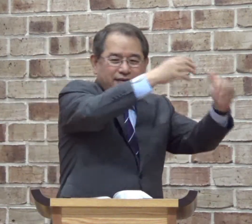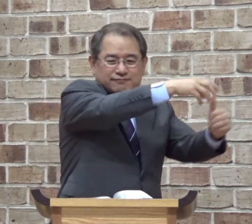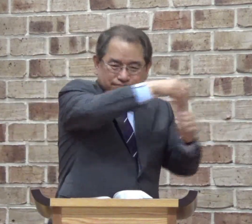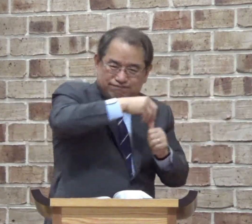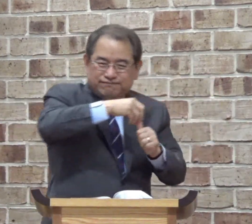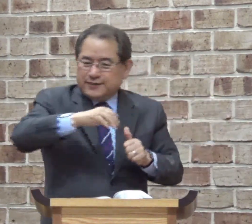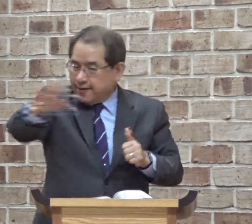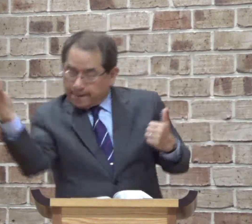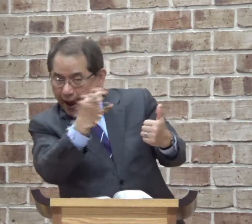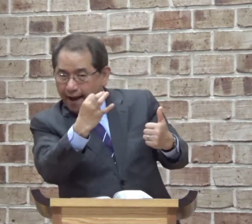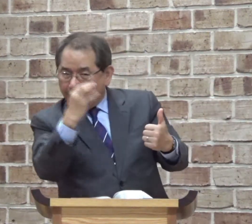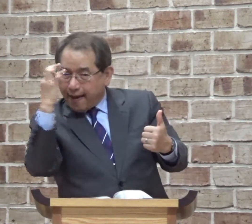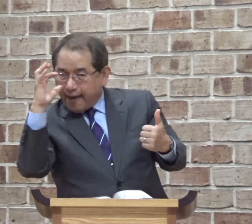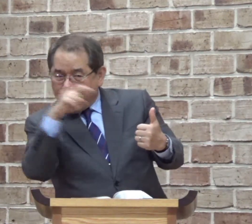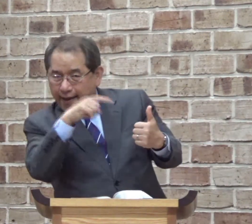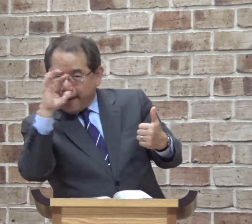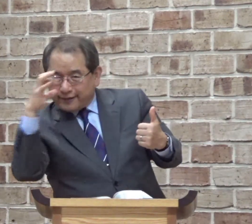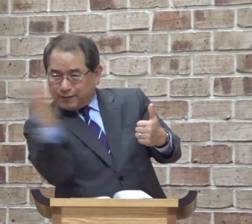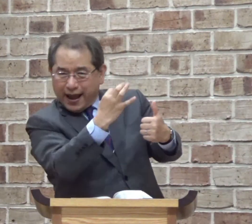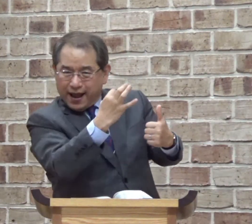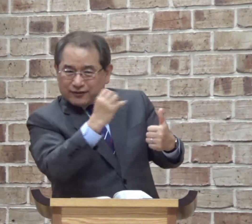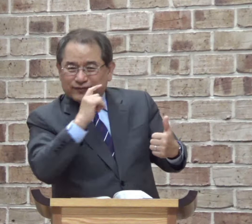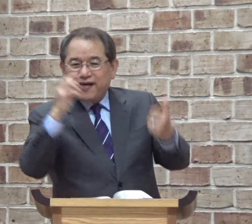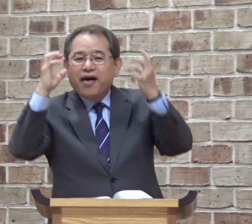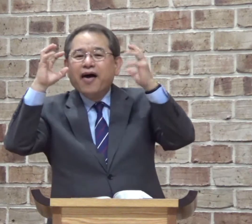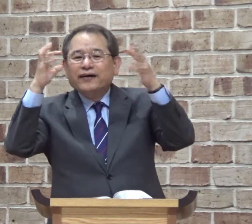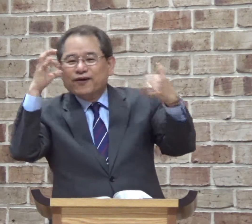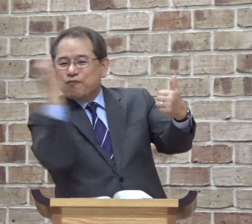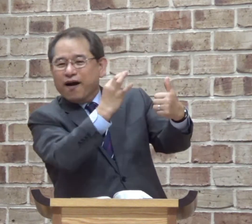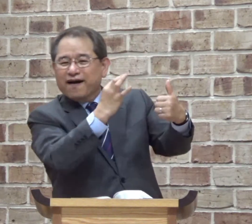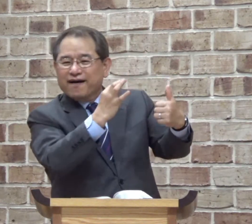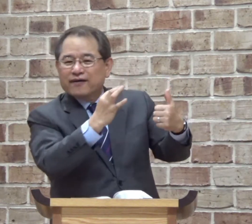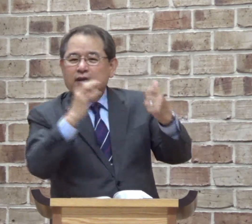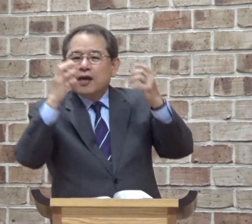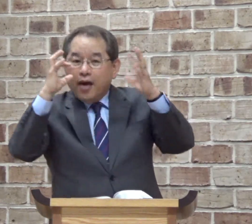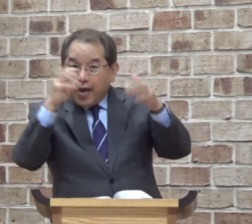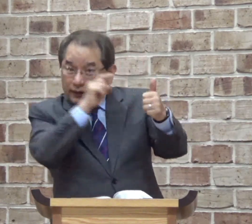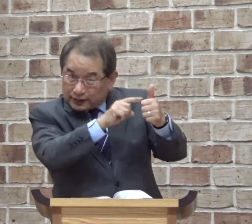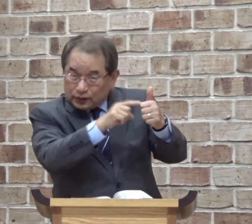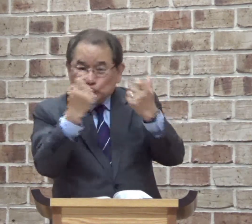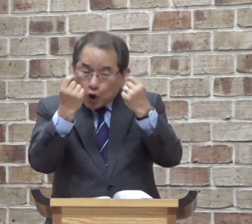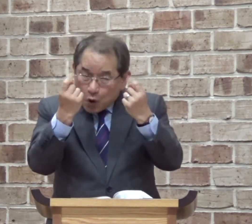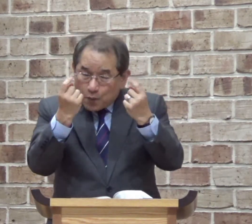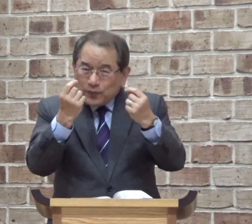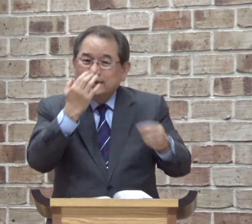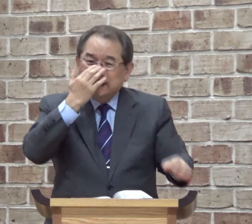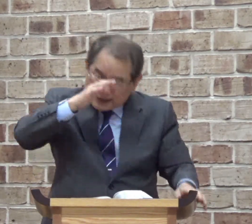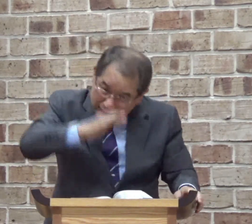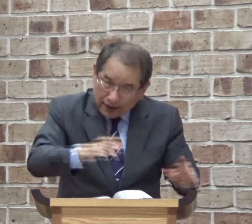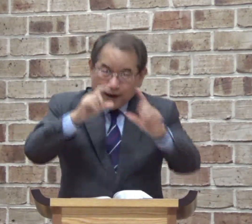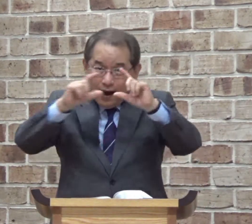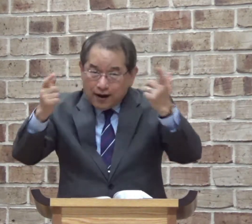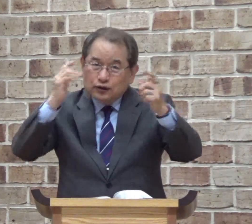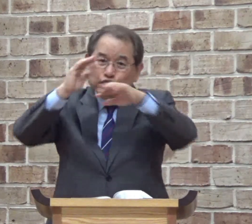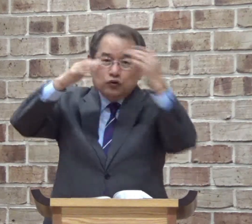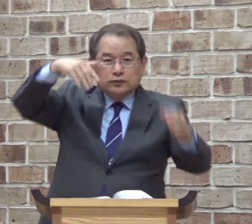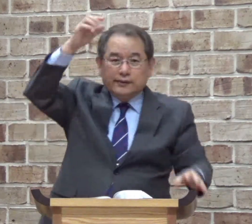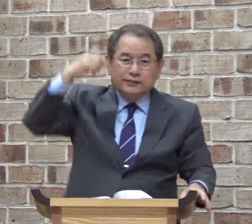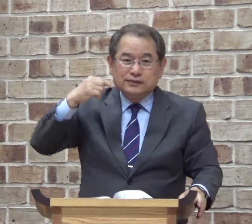그래서 어린아이를 불러 어린아이와 같지 않냐면 천국에 갈 수 없다. 큰